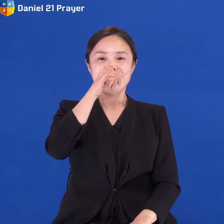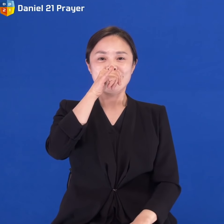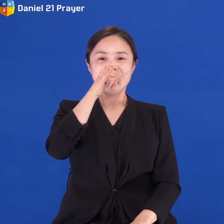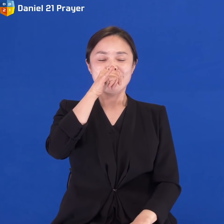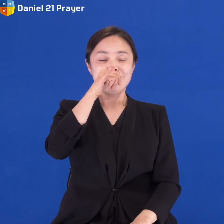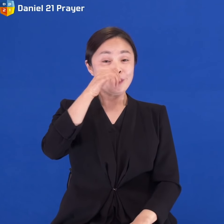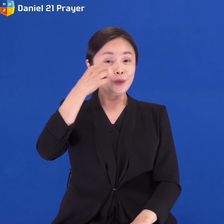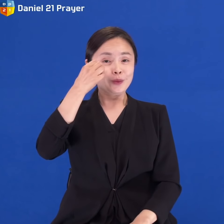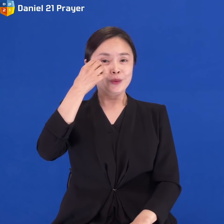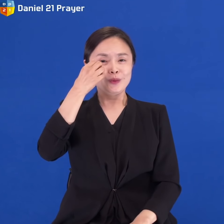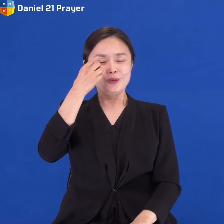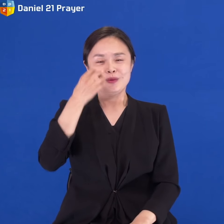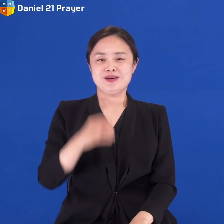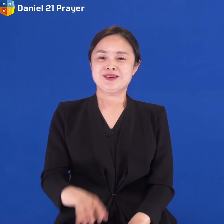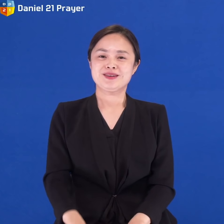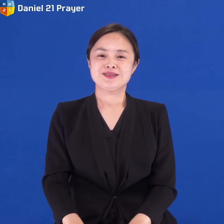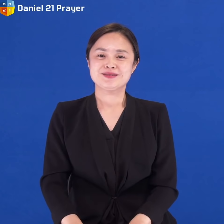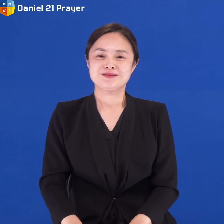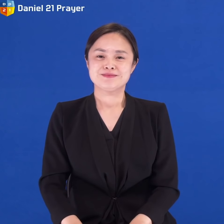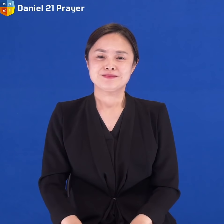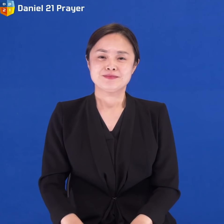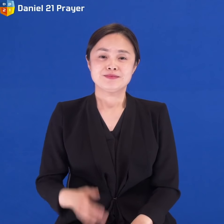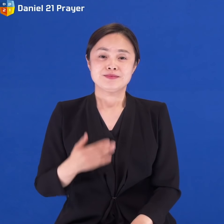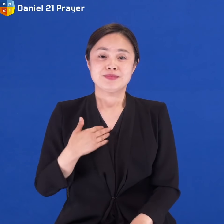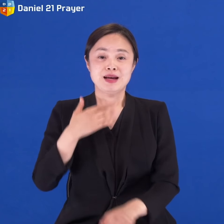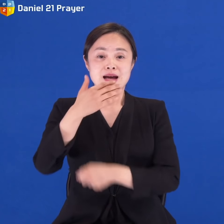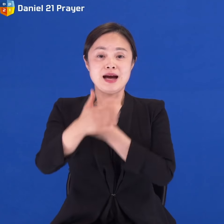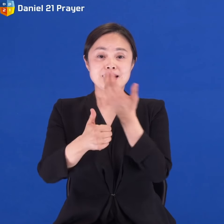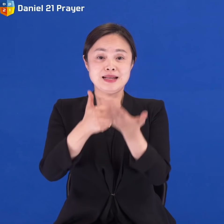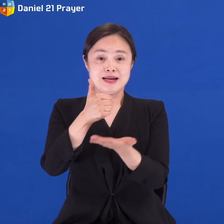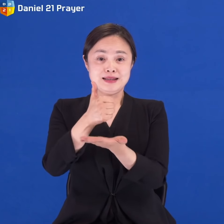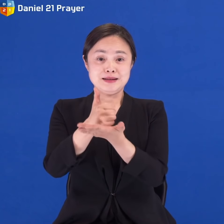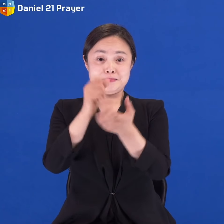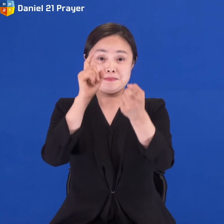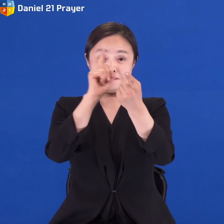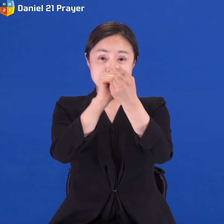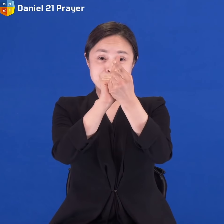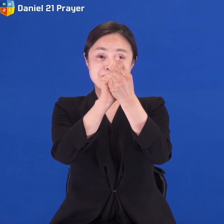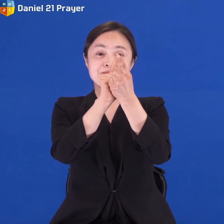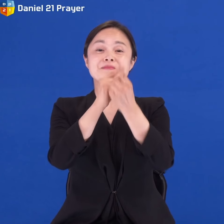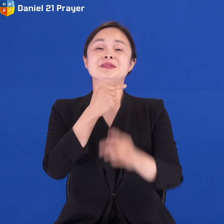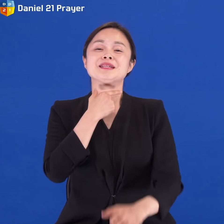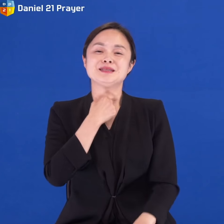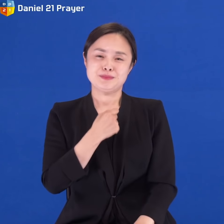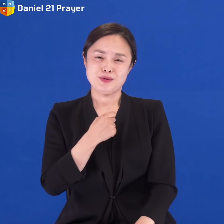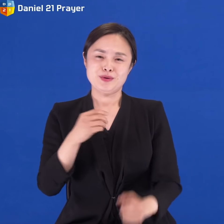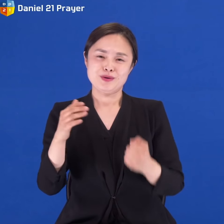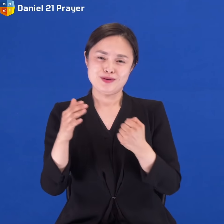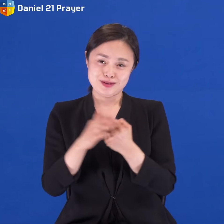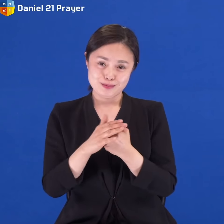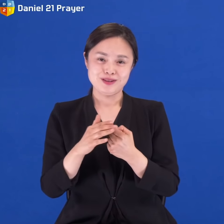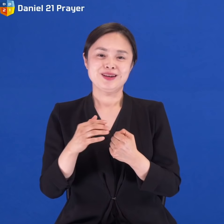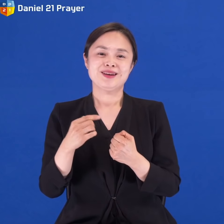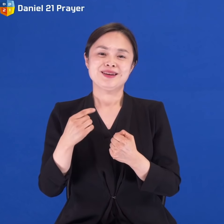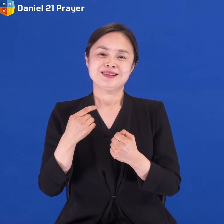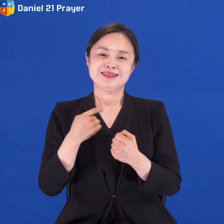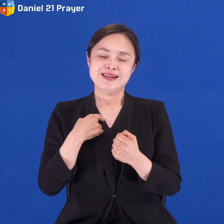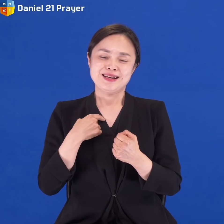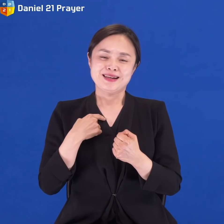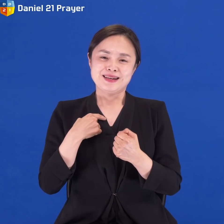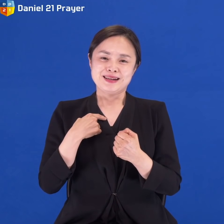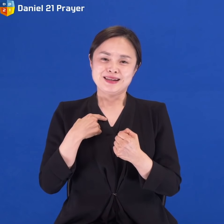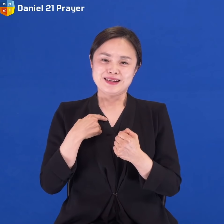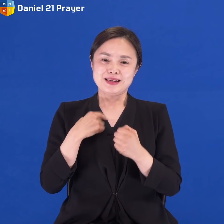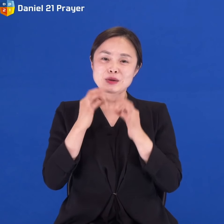하나님을 만나려고 노력 많이 하는 것 중에 10의 2조를 드리며 종교 중독자로